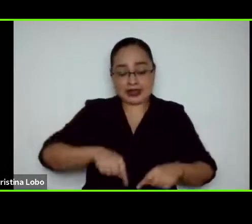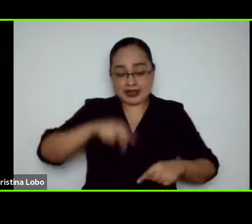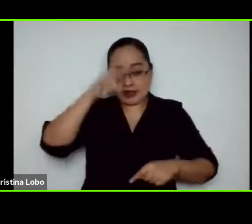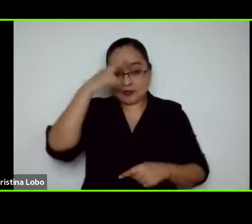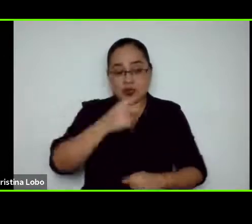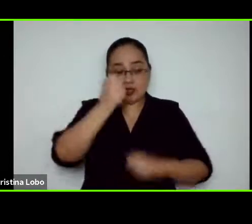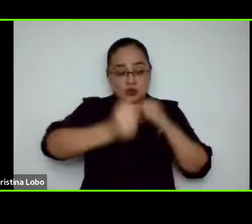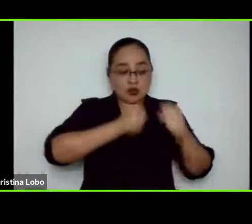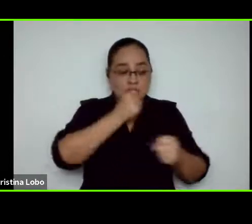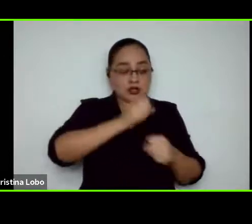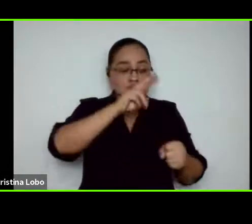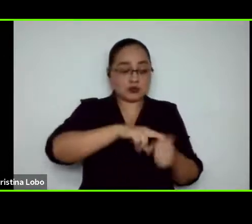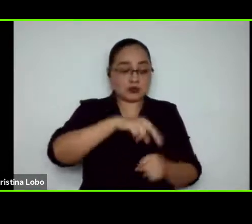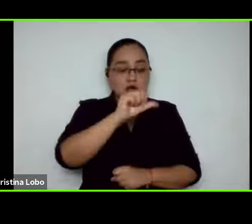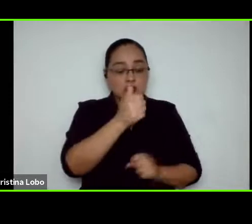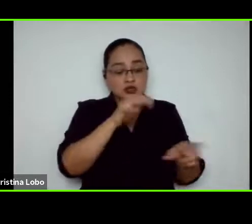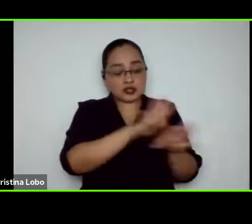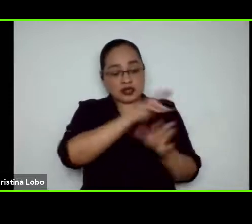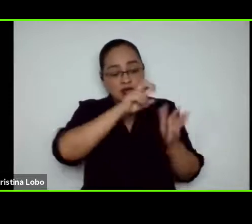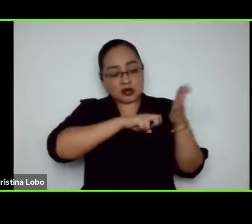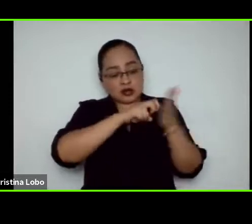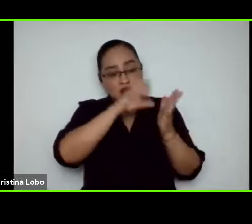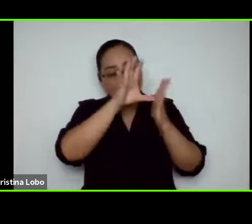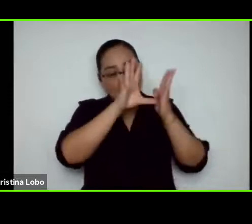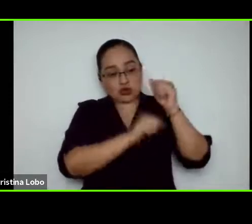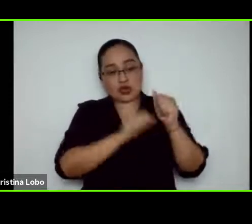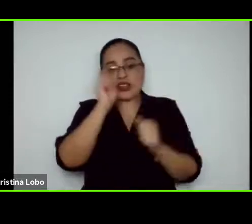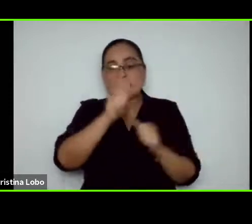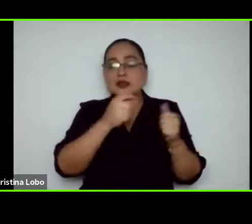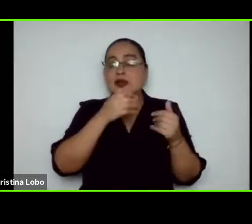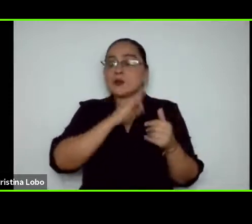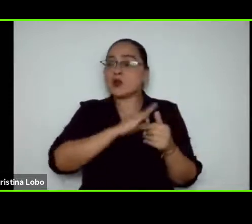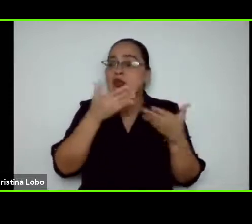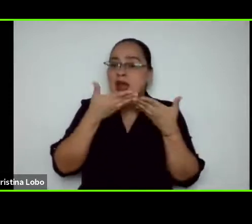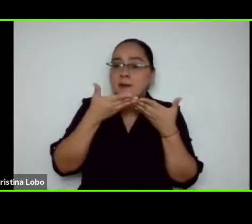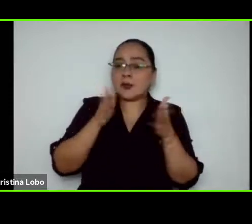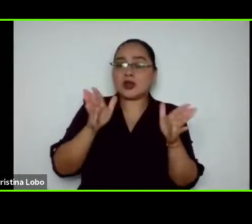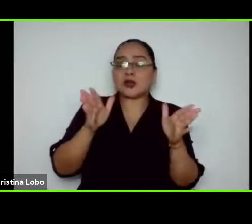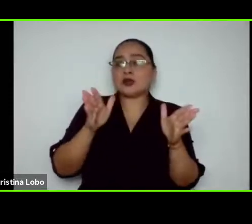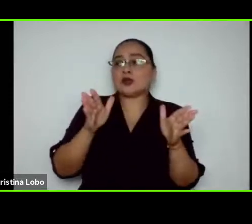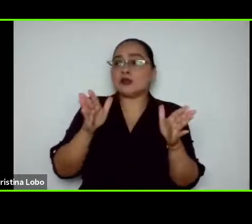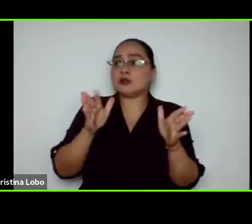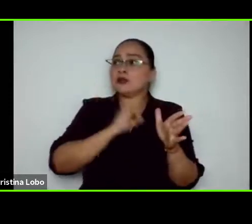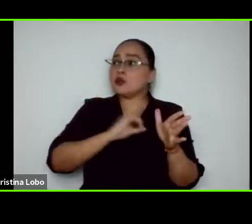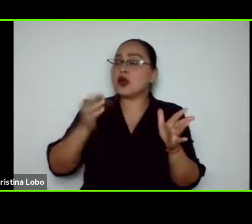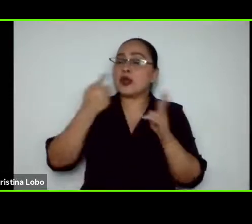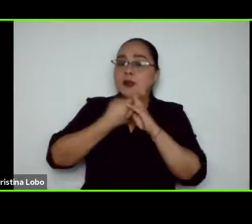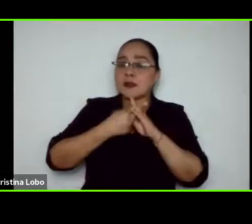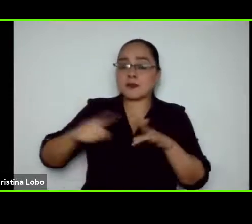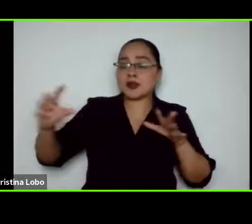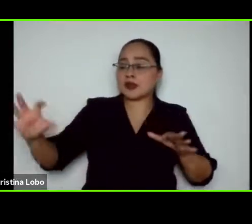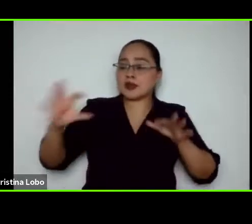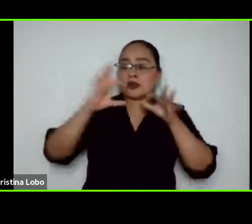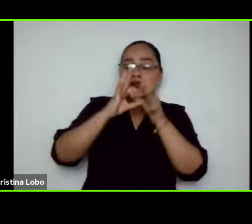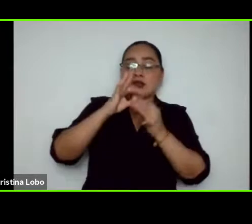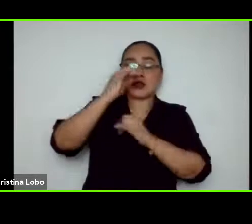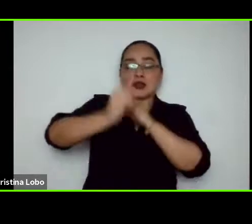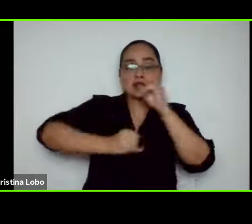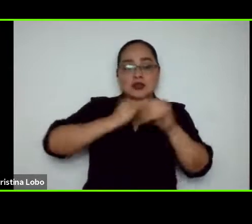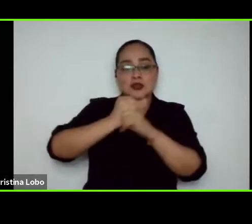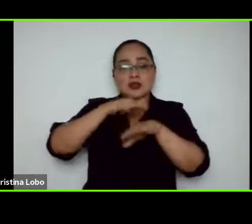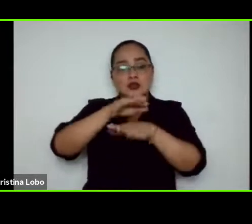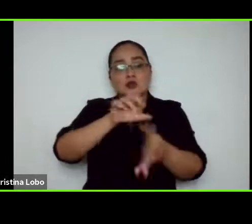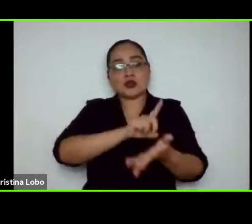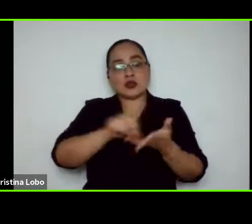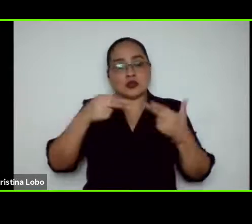de 2011 hay una apertura judicial o la implementación del derecho internacional de los derechos